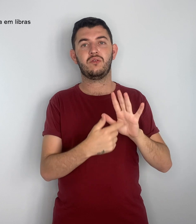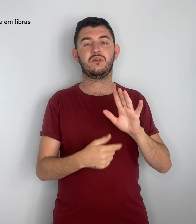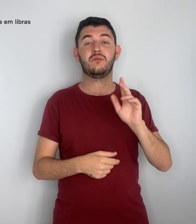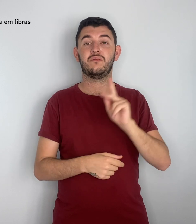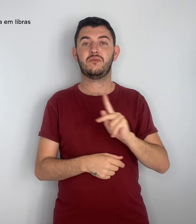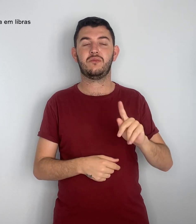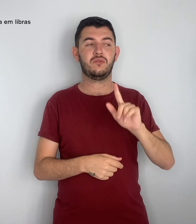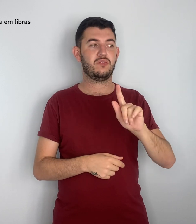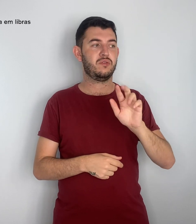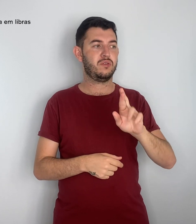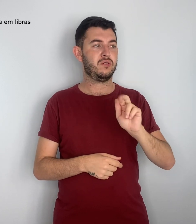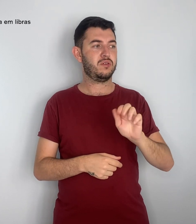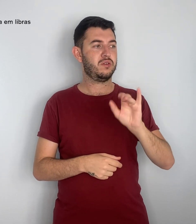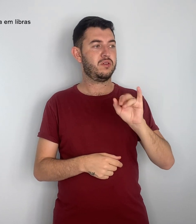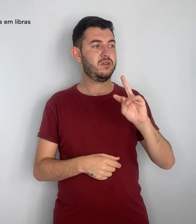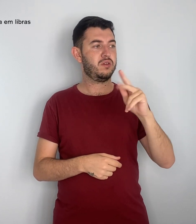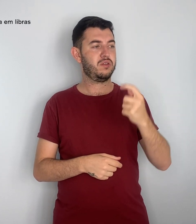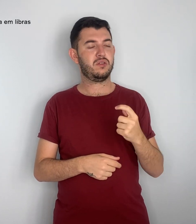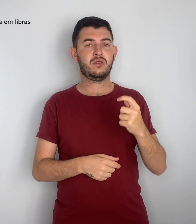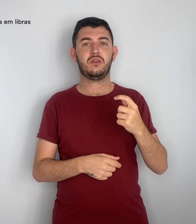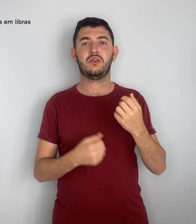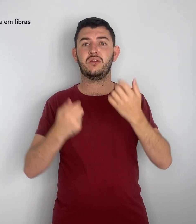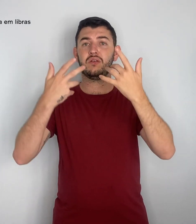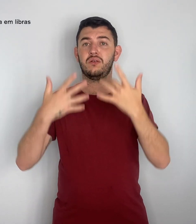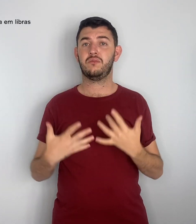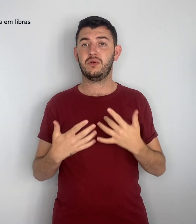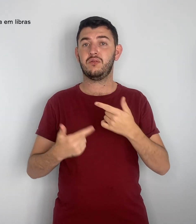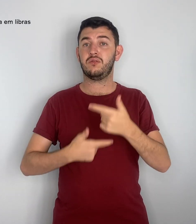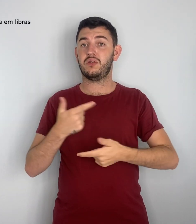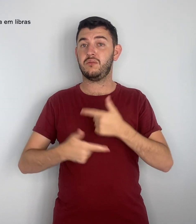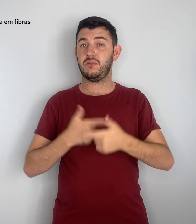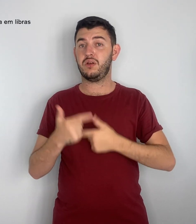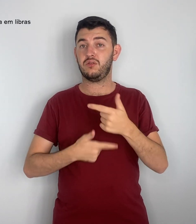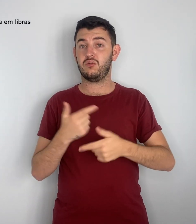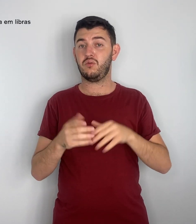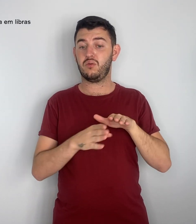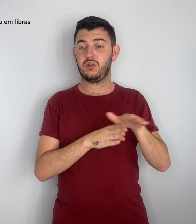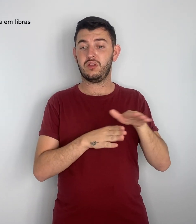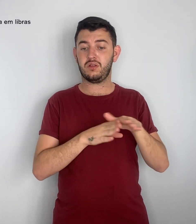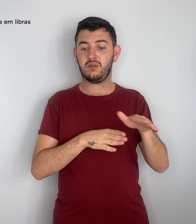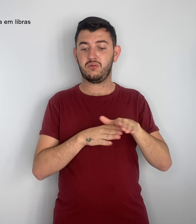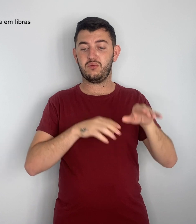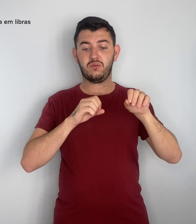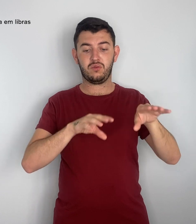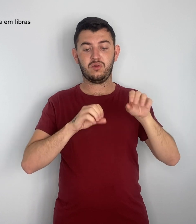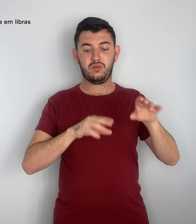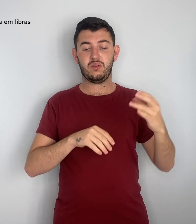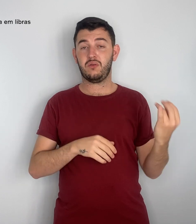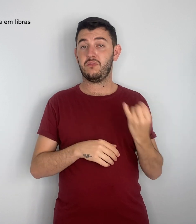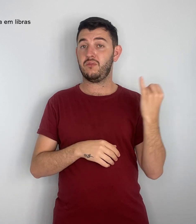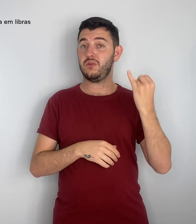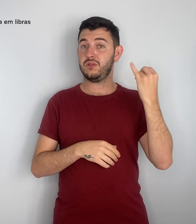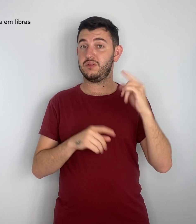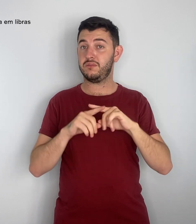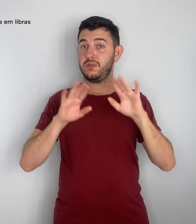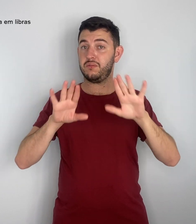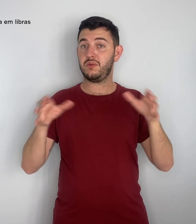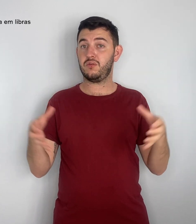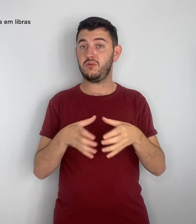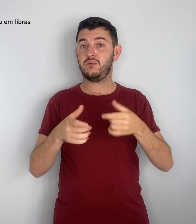destacando a importância do trabalho do orientador educacional. A equipe da sala de recursos